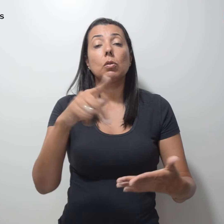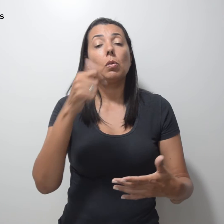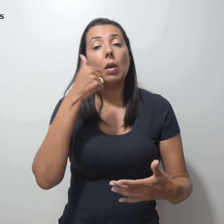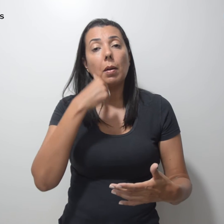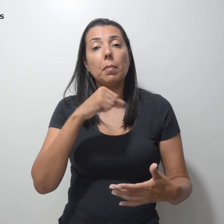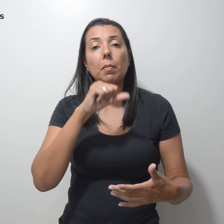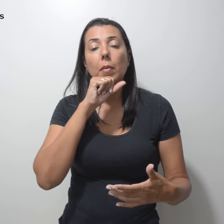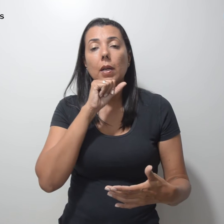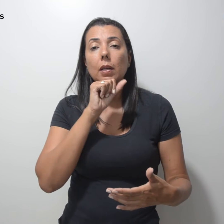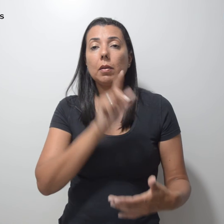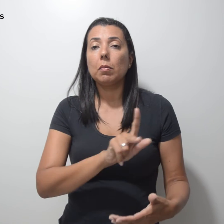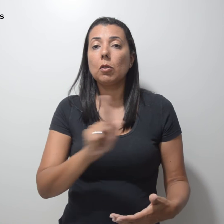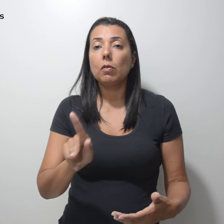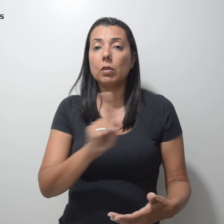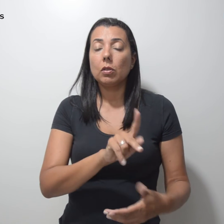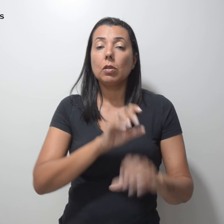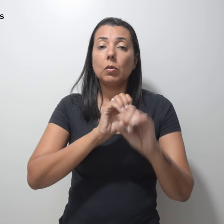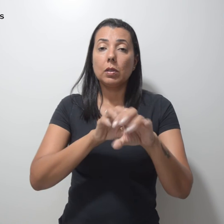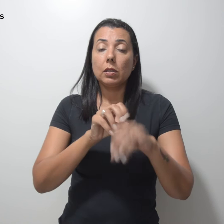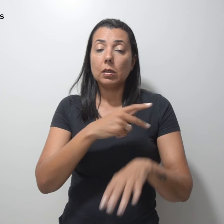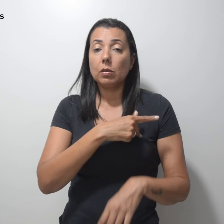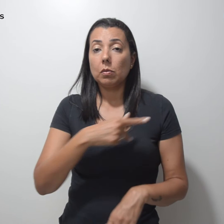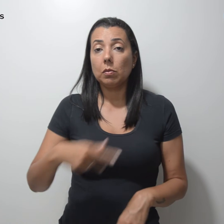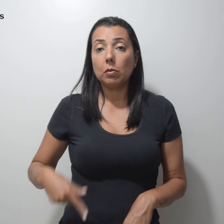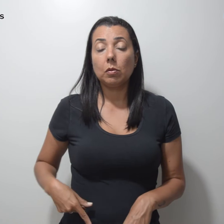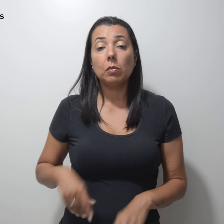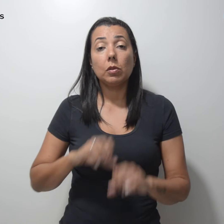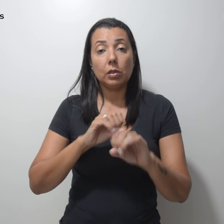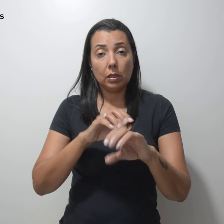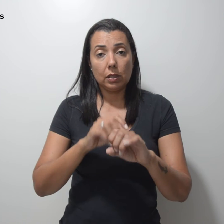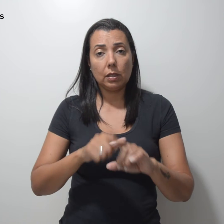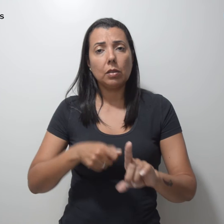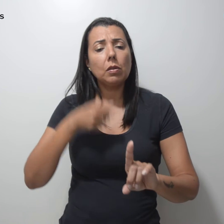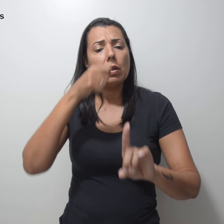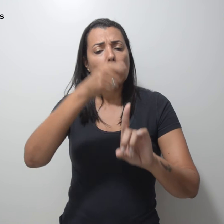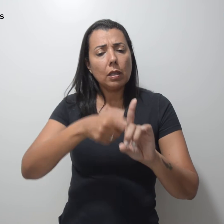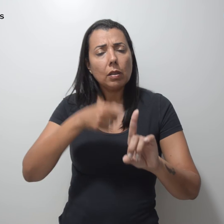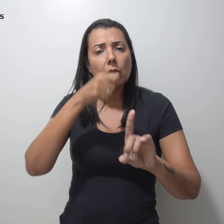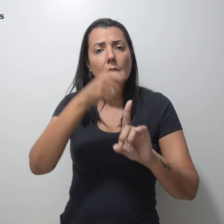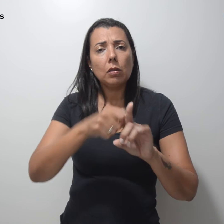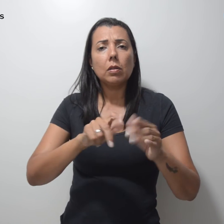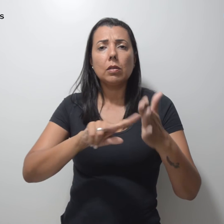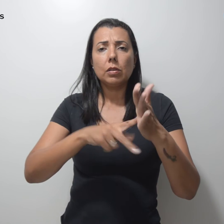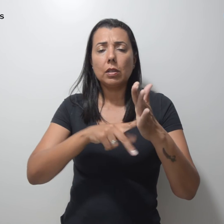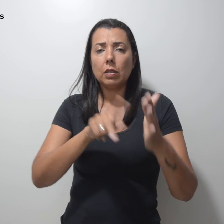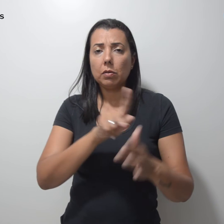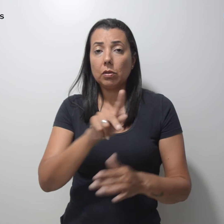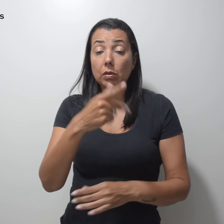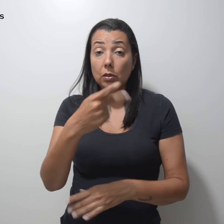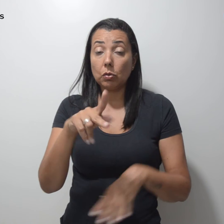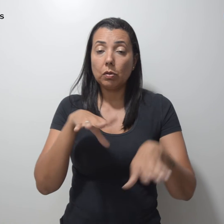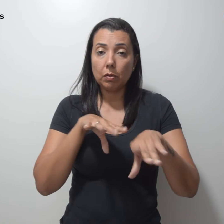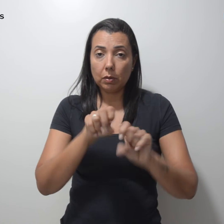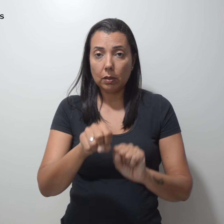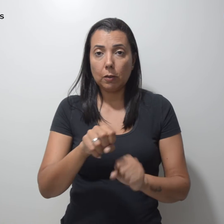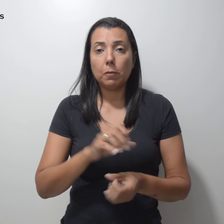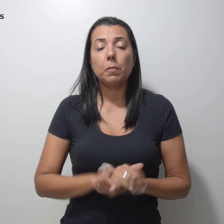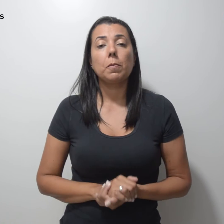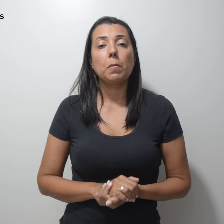uma professora da rede pública de ensino, engajada na luta do Simpro, na sua formação?